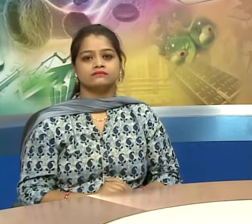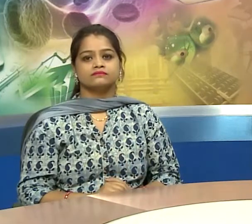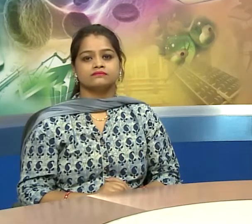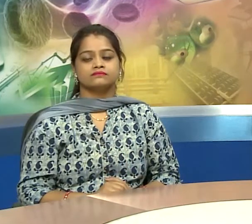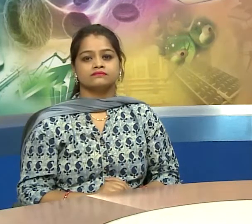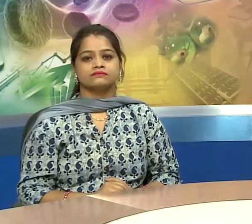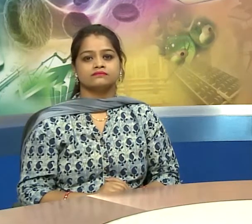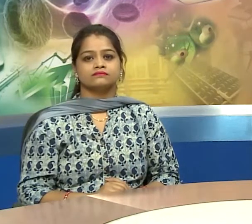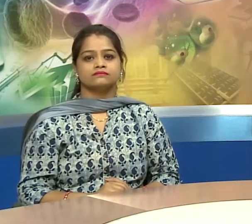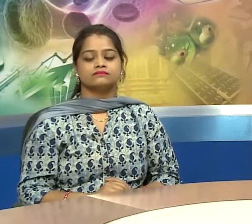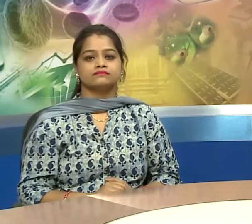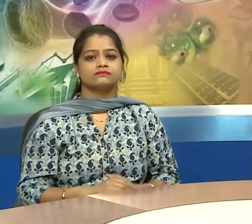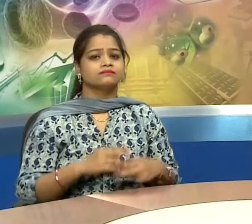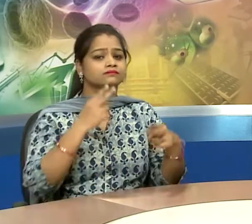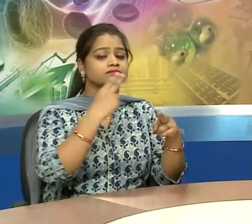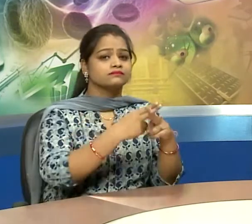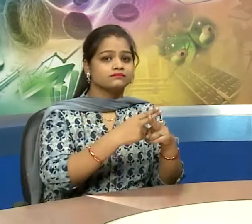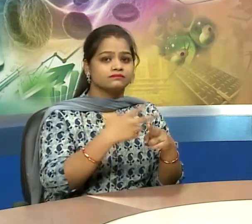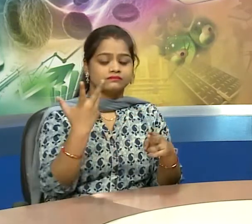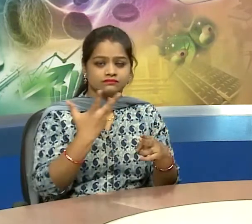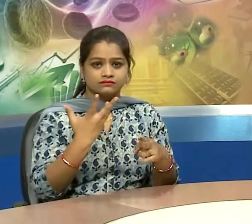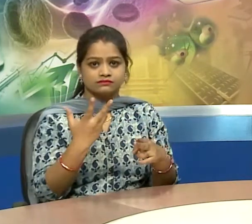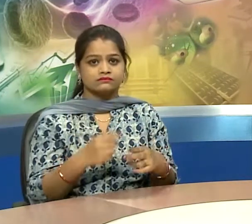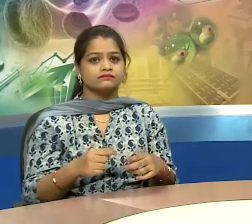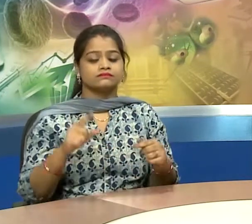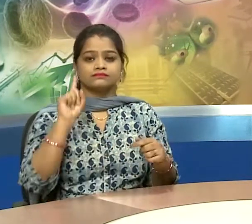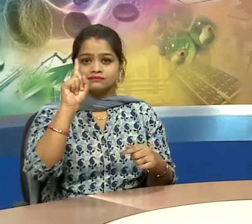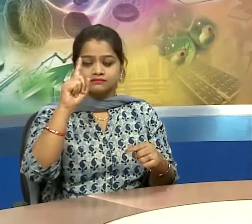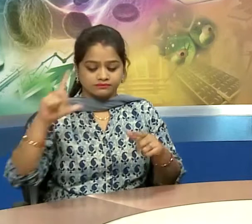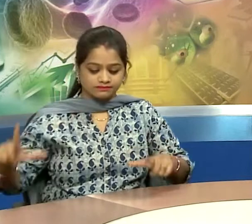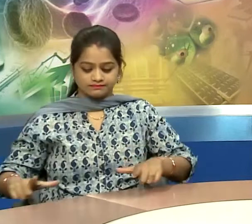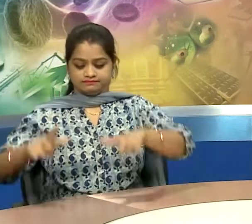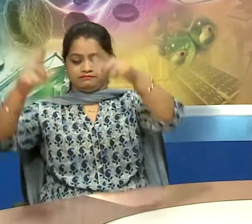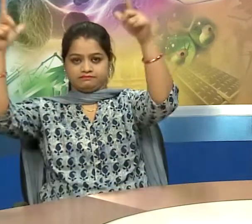एक था पेड़ और एक था ठूंठ।